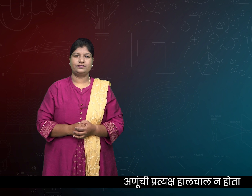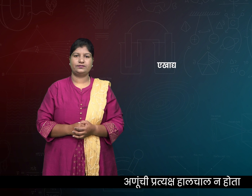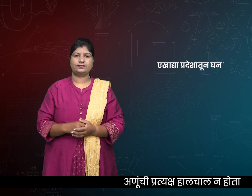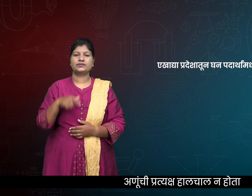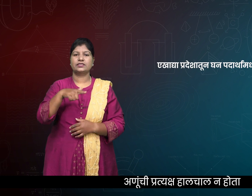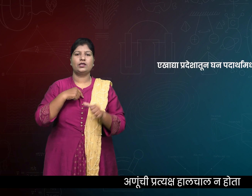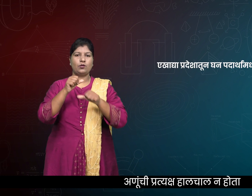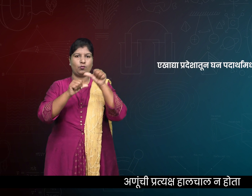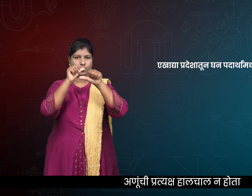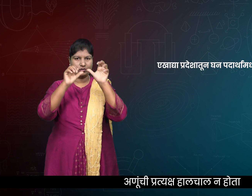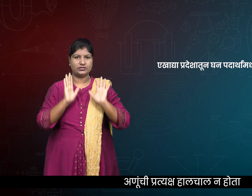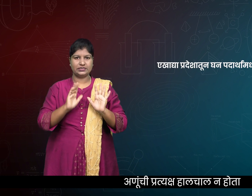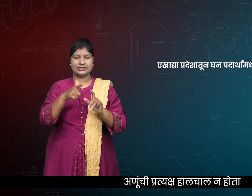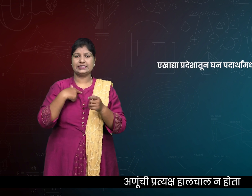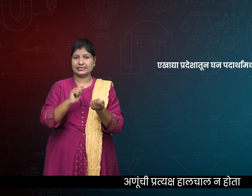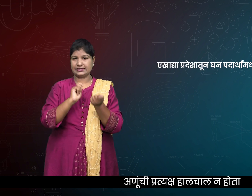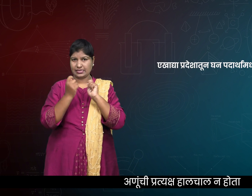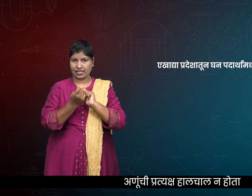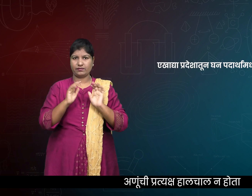अणूंची प्रत्यक्ष हालचाल न होता